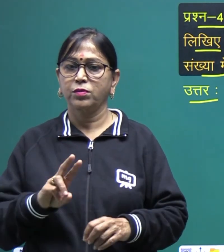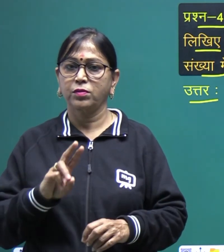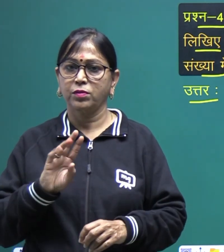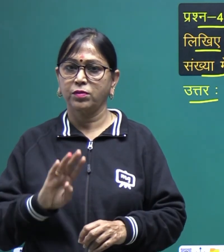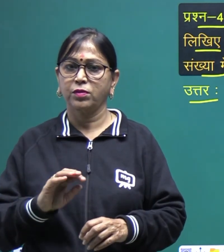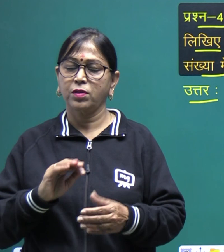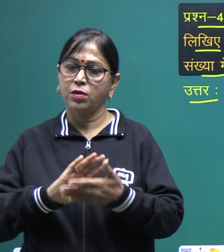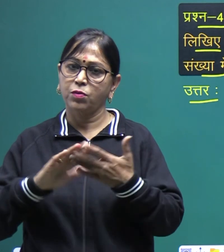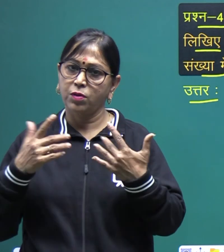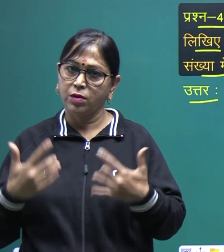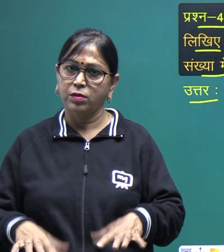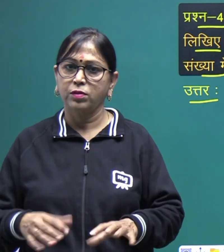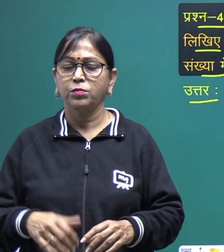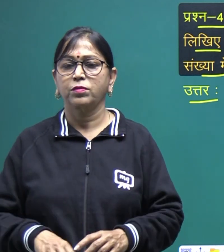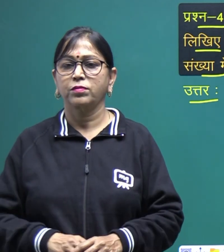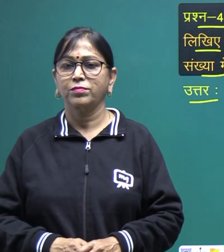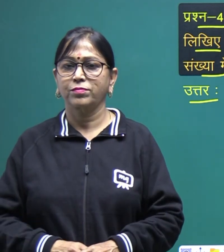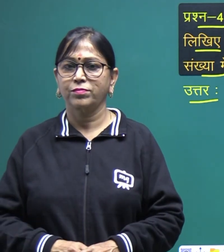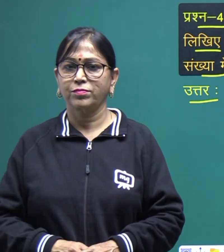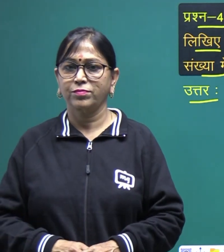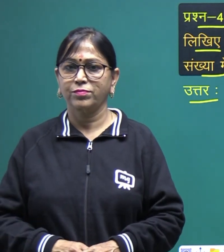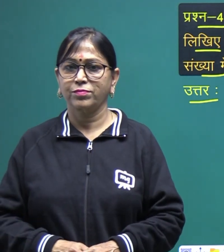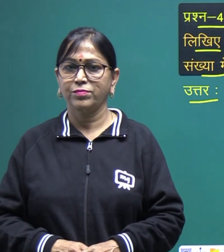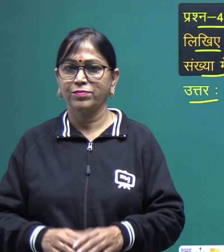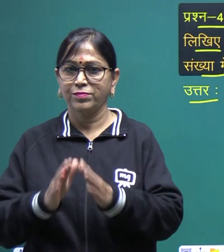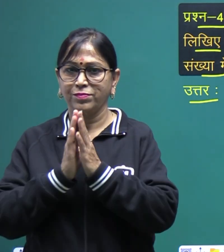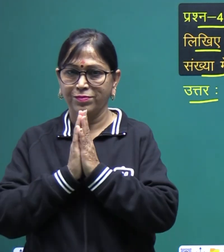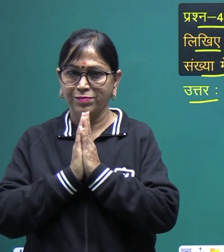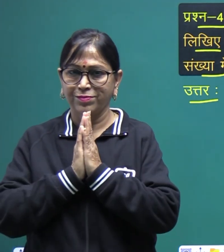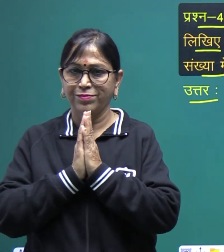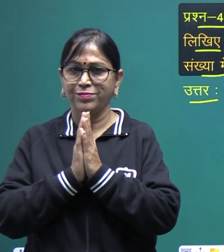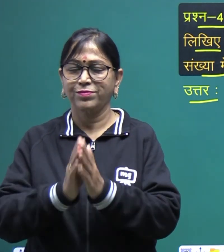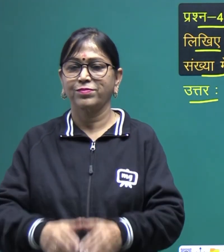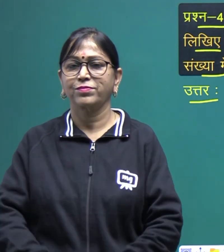समाप्त होता है। धन्यवाद।